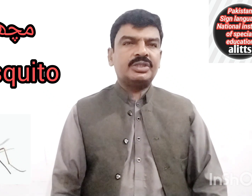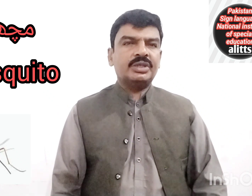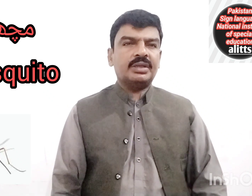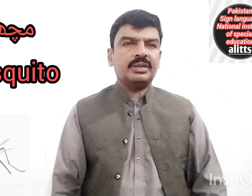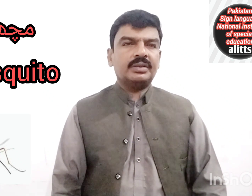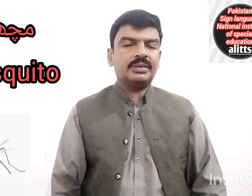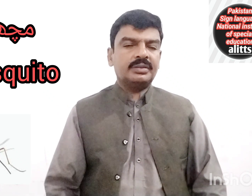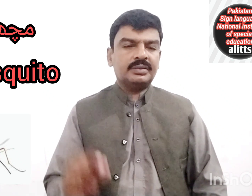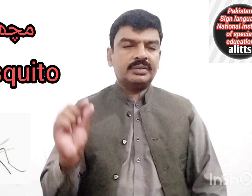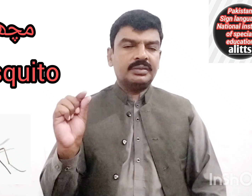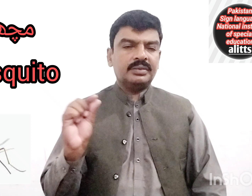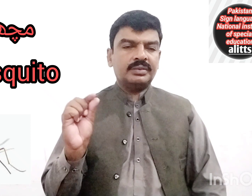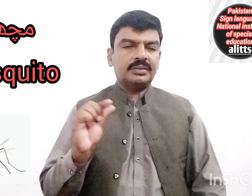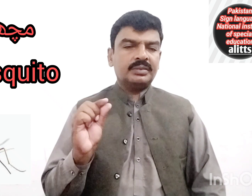मच्छर।